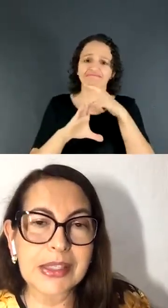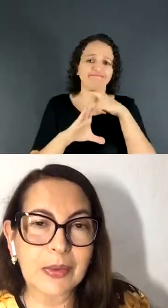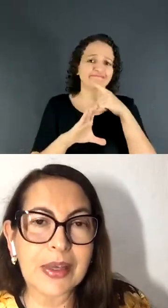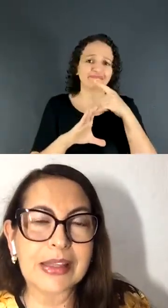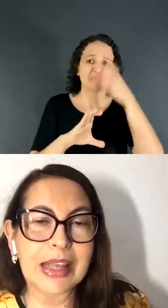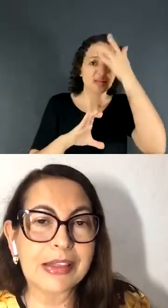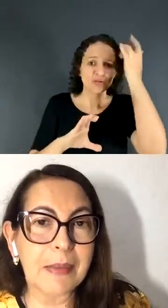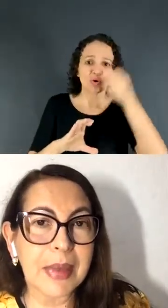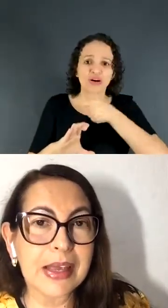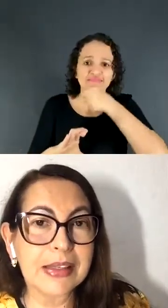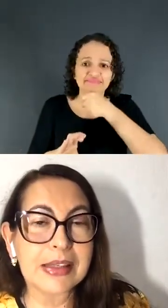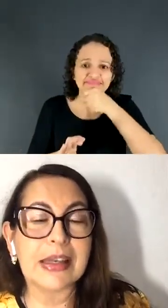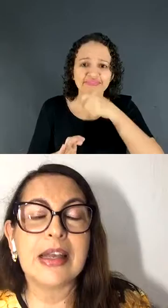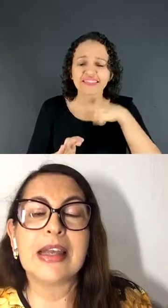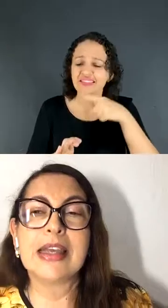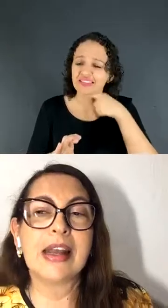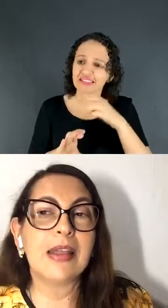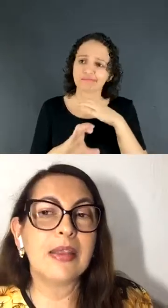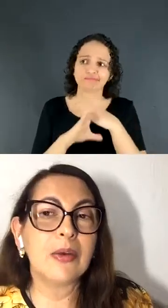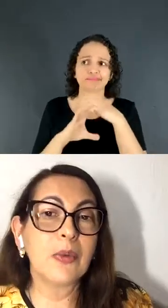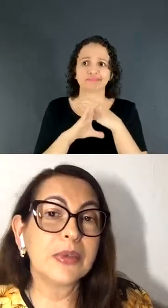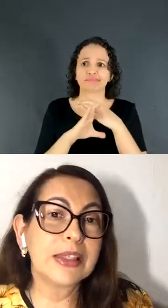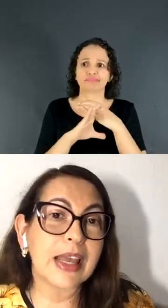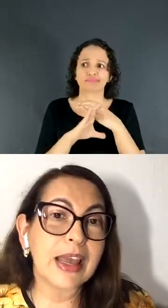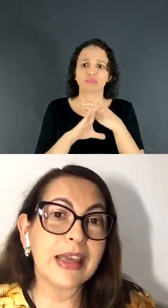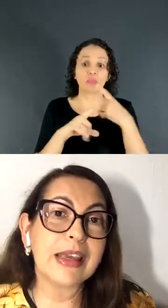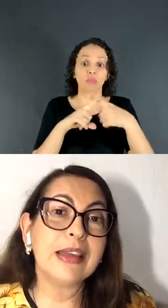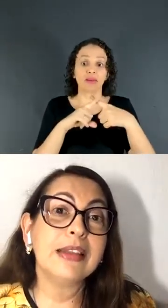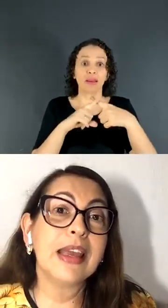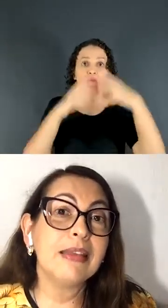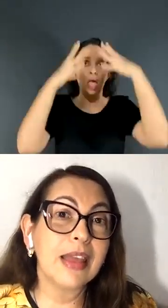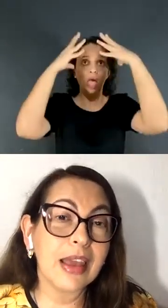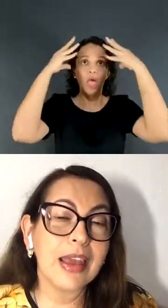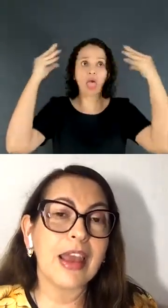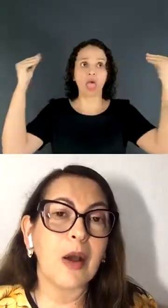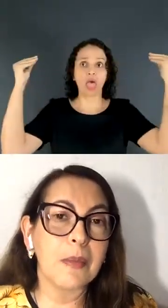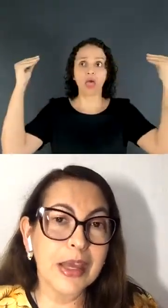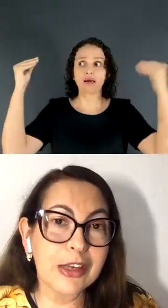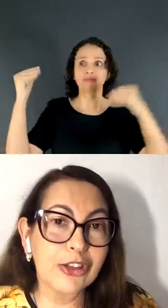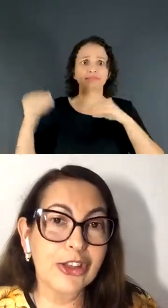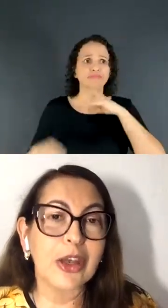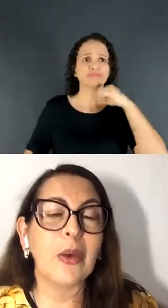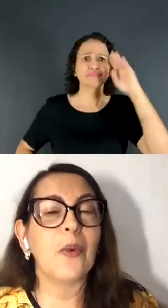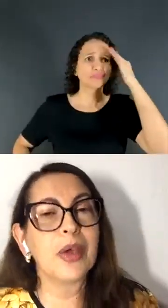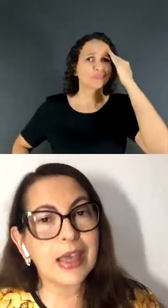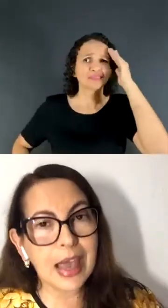com a pessoa que tem demência e ela não consegue entender